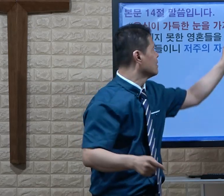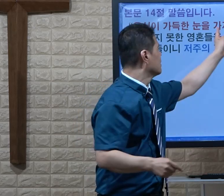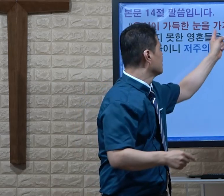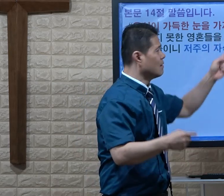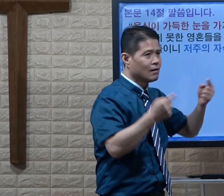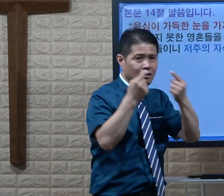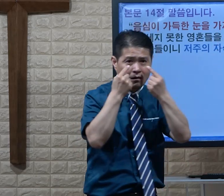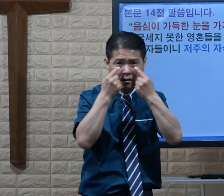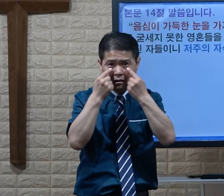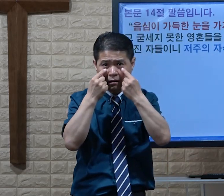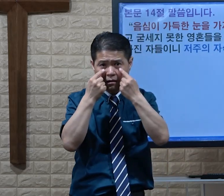순수하지 않고